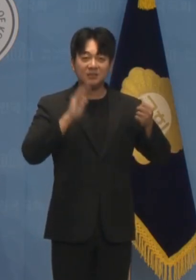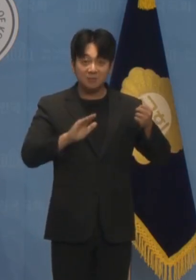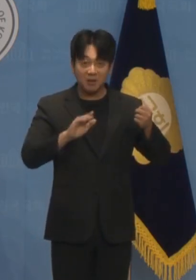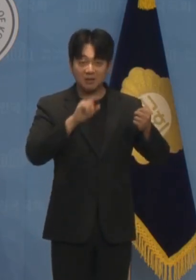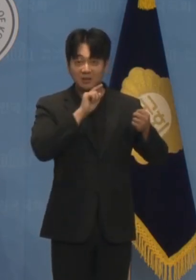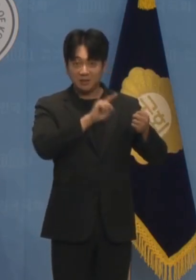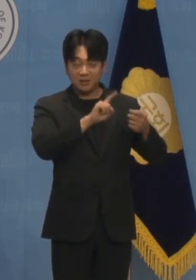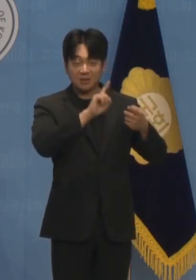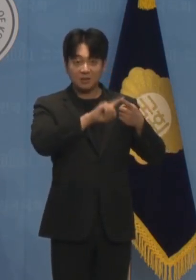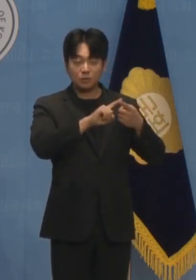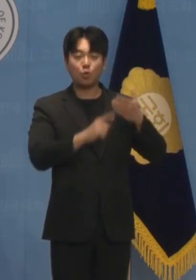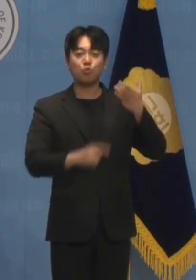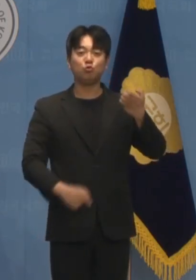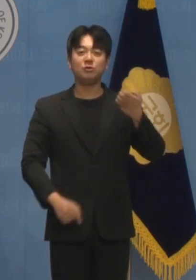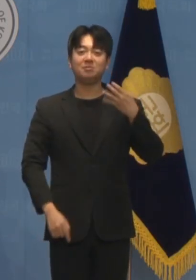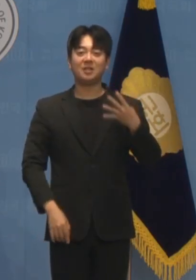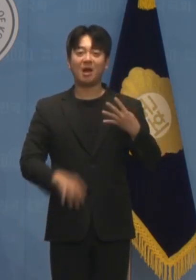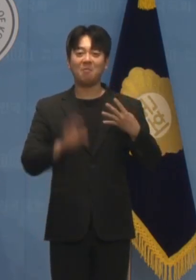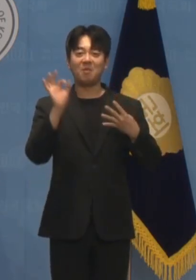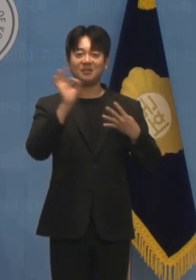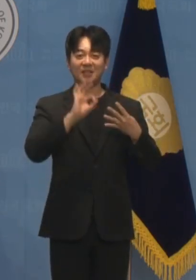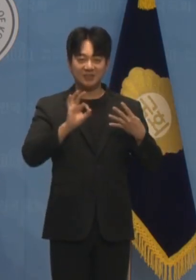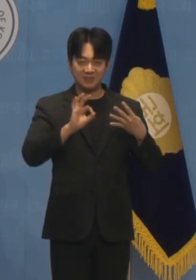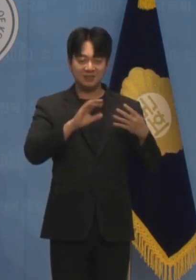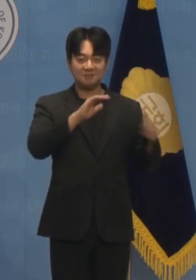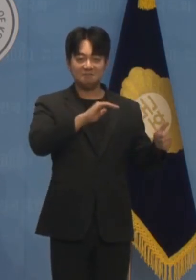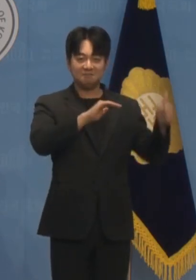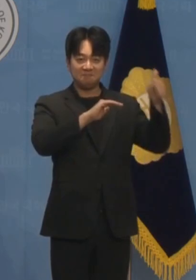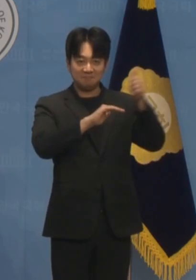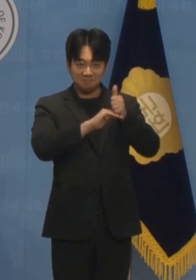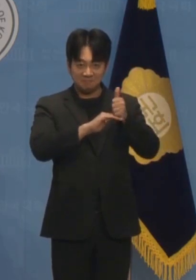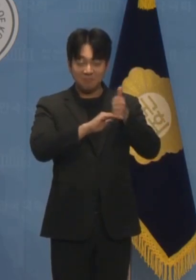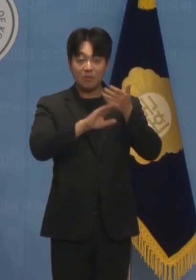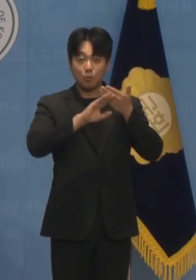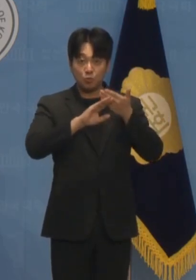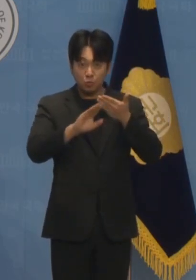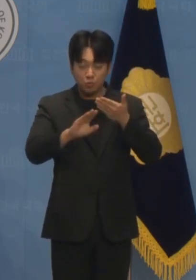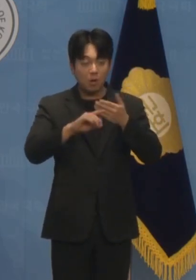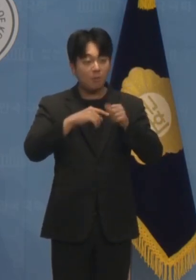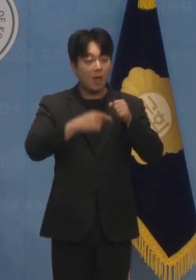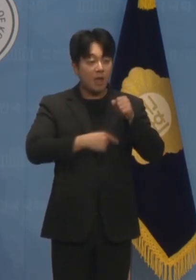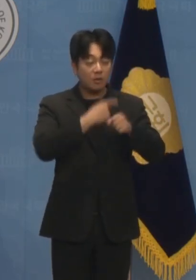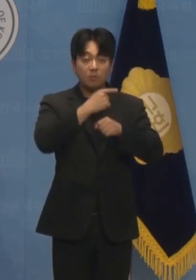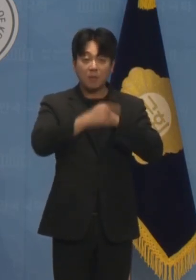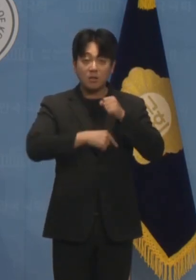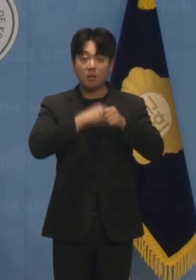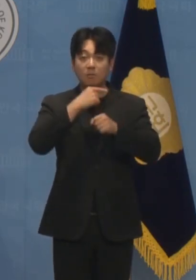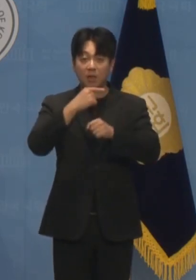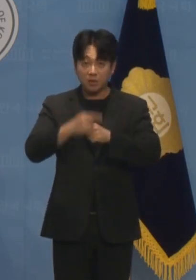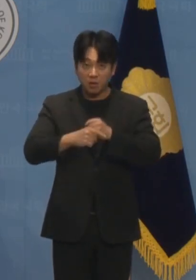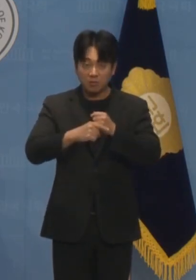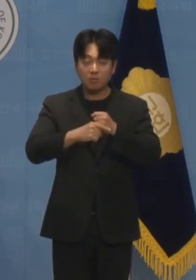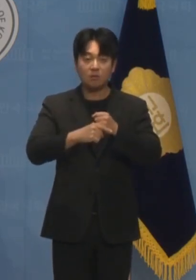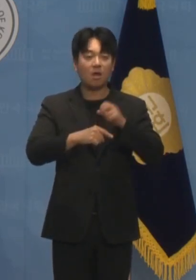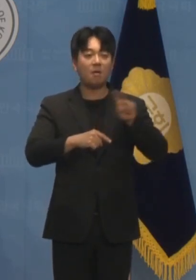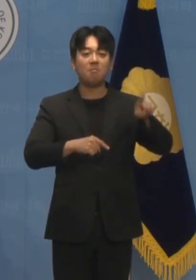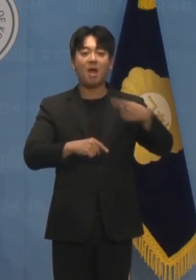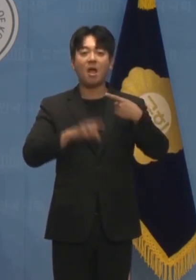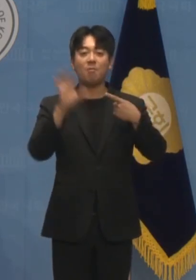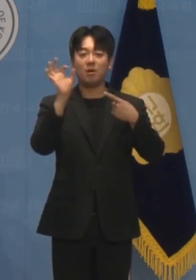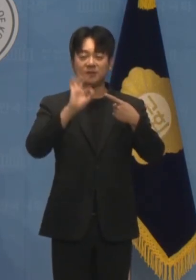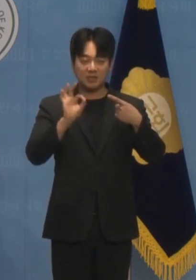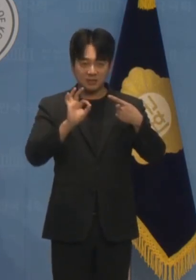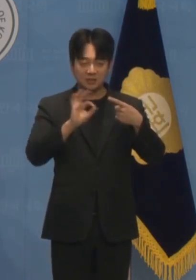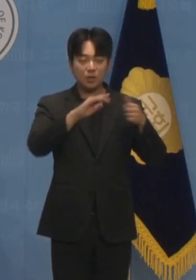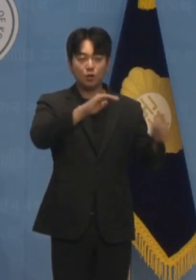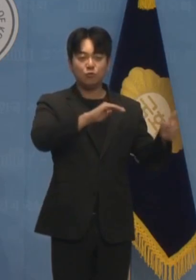2017년 94.2%, 2018년 100%로 매년 90% 이상 연임을 허용하고